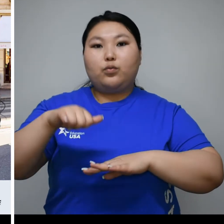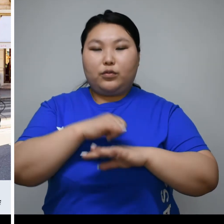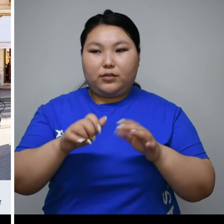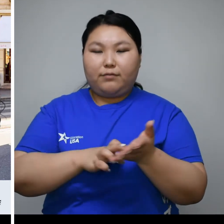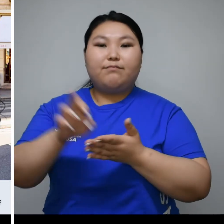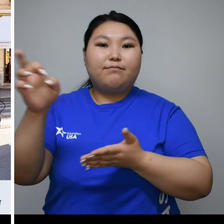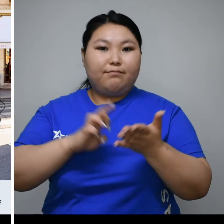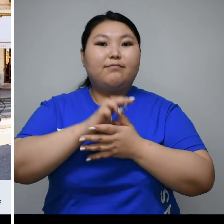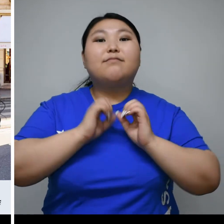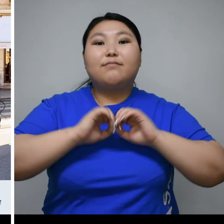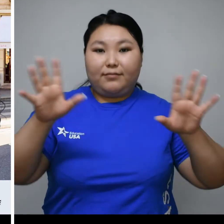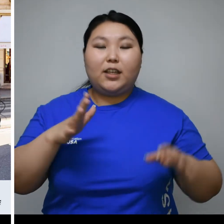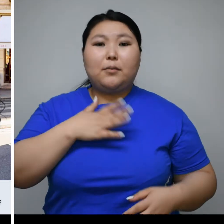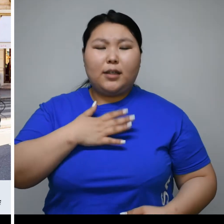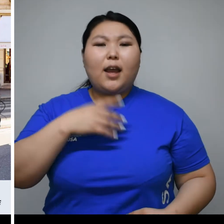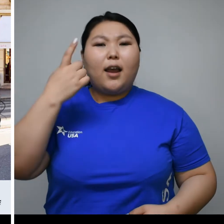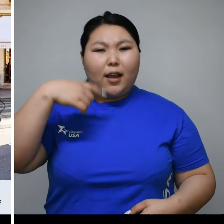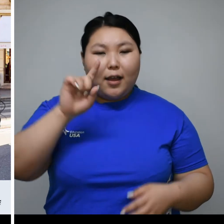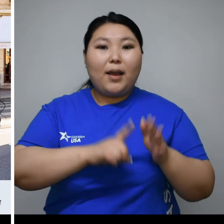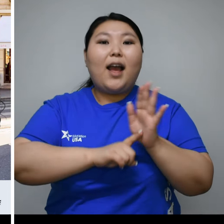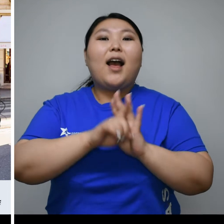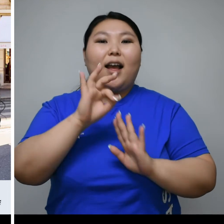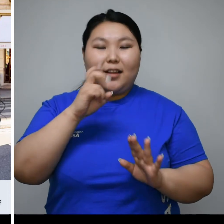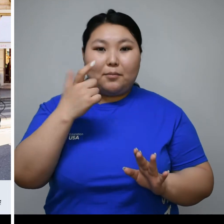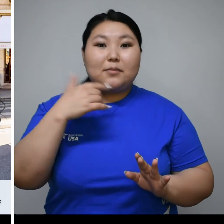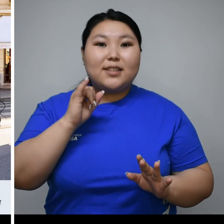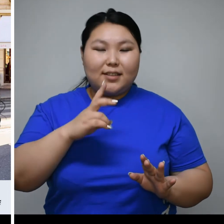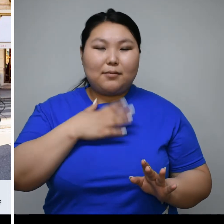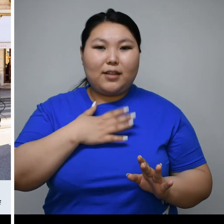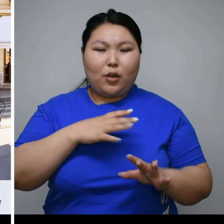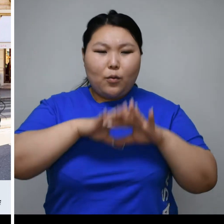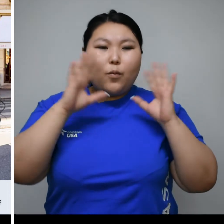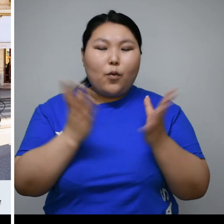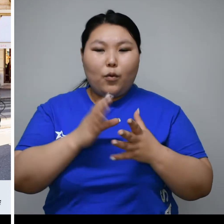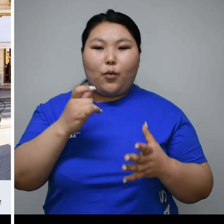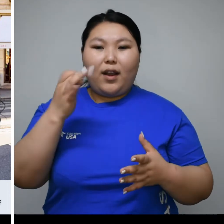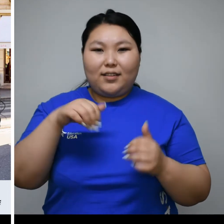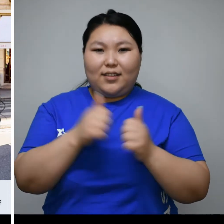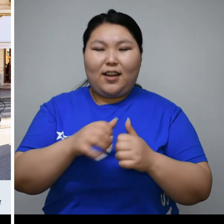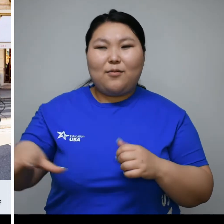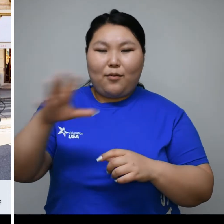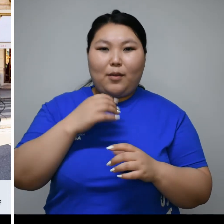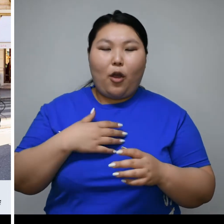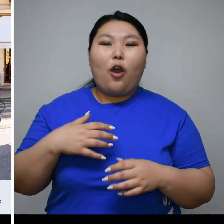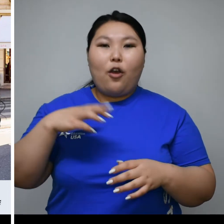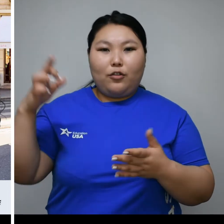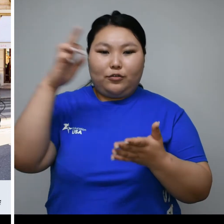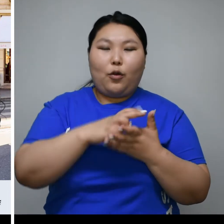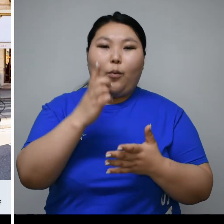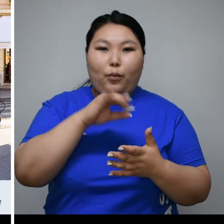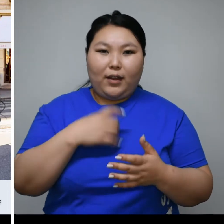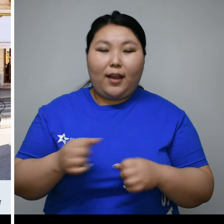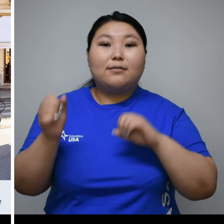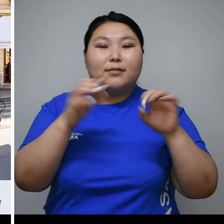нутгаар руугаа ингээд нисэж эхэлдэг. Тэгээ минийх болохоор хамгийн анхных нь байсан. Тэгээд манай бүх Юградийн найзууд намайг онгоцны буудлын